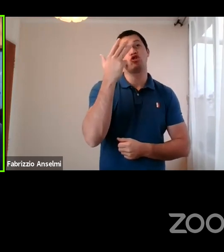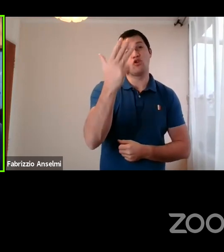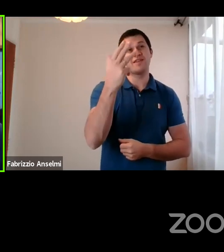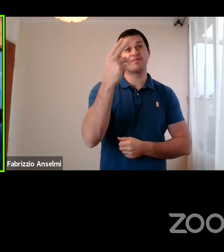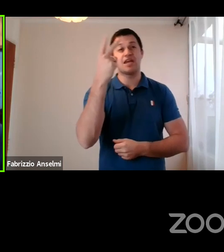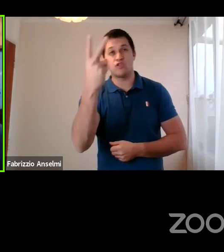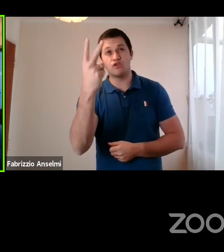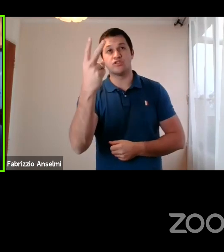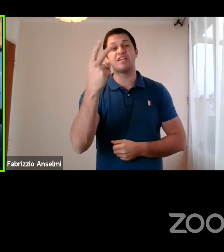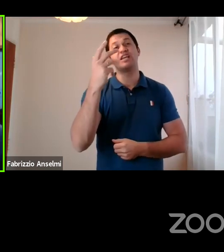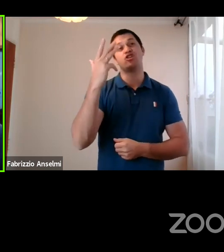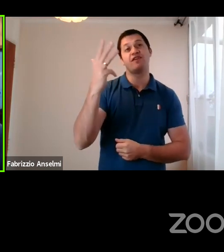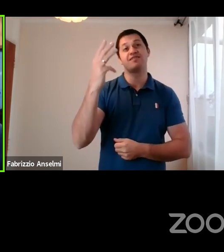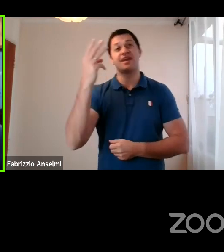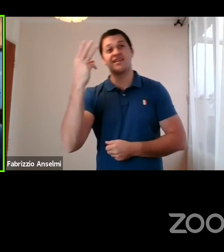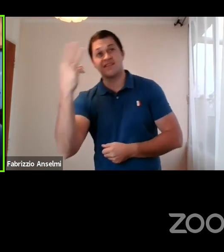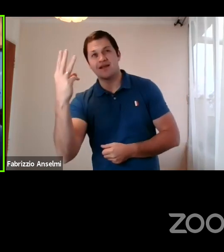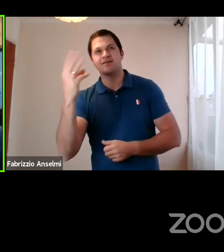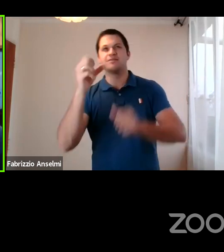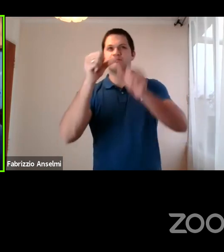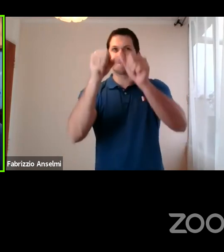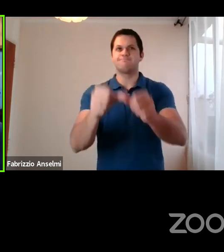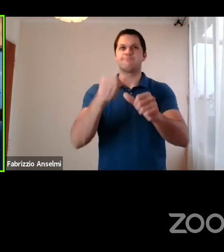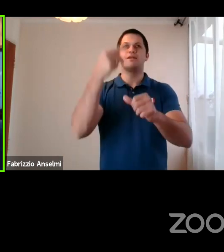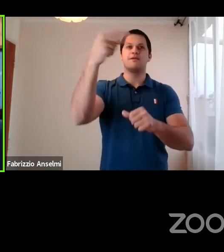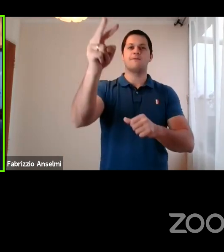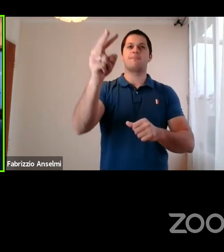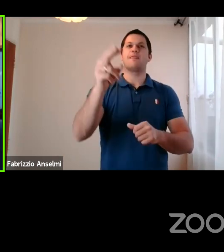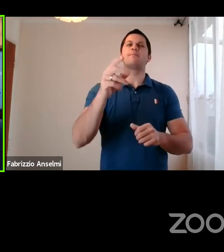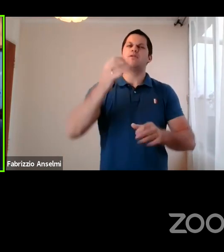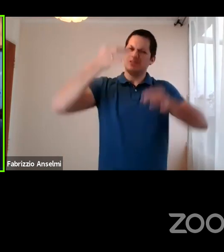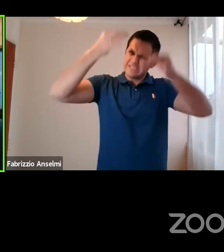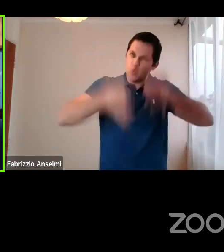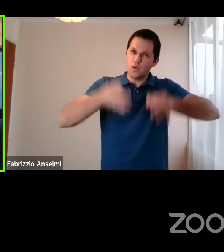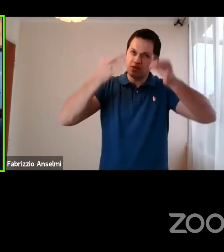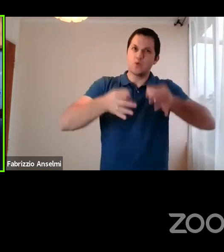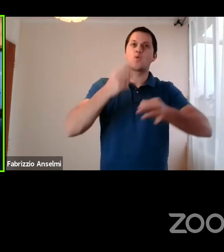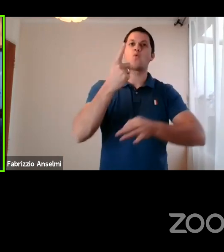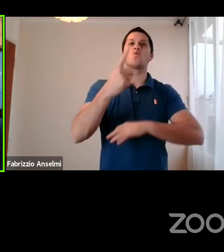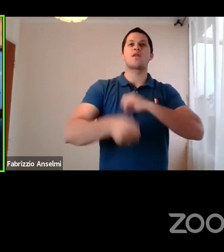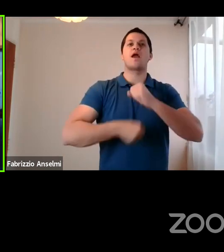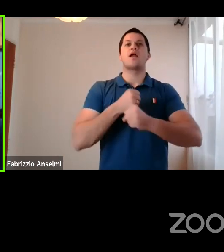se sabe que estuvo un año y medio formándose en Suecia.